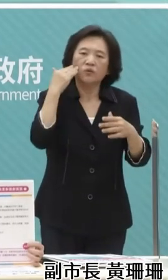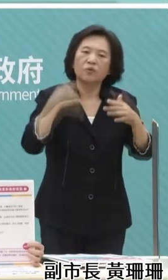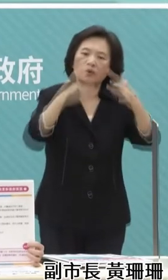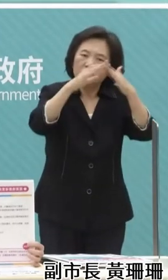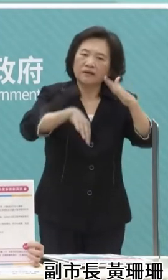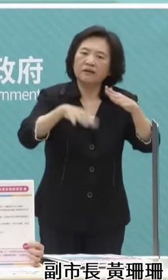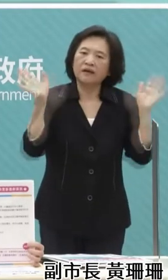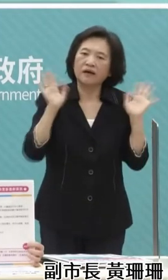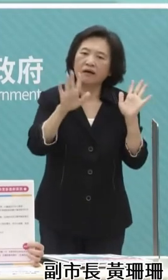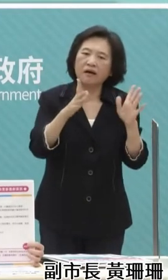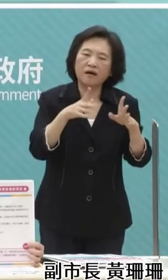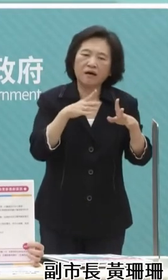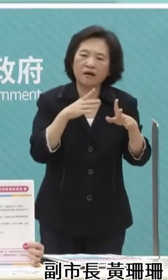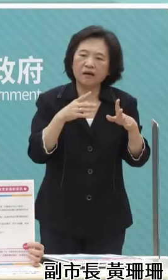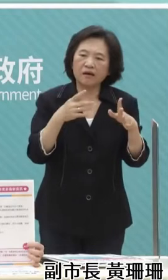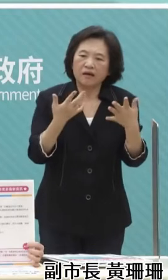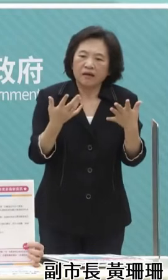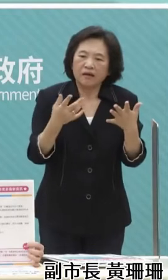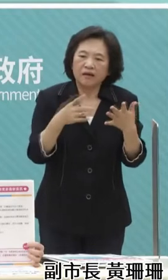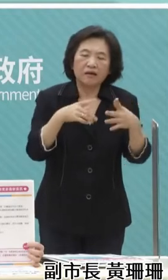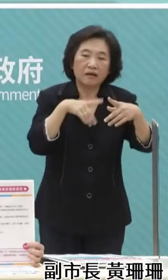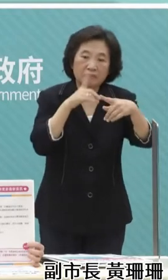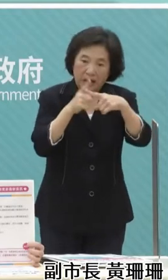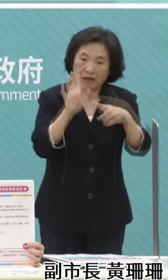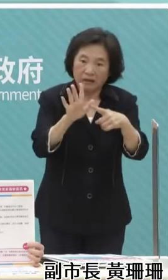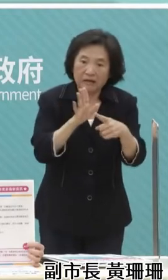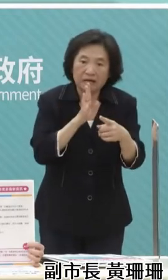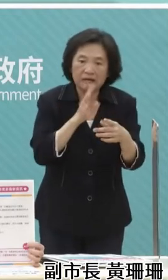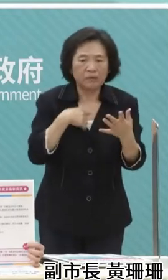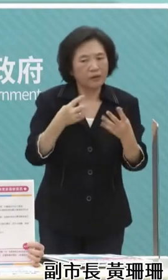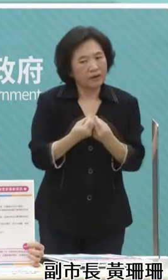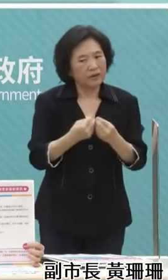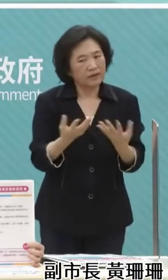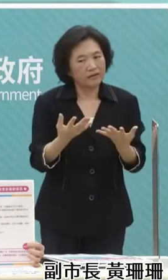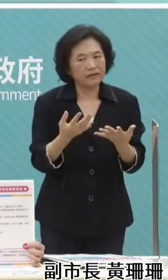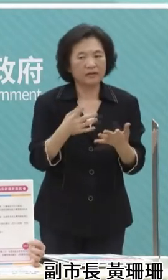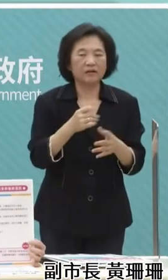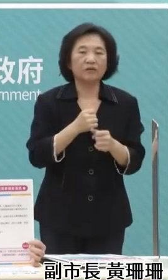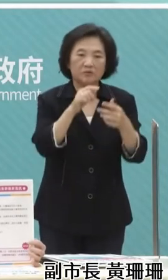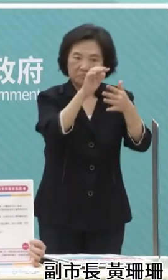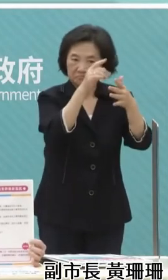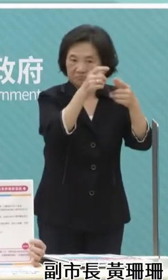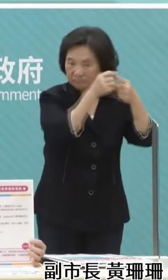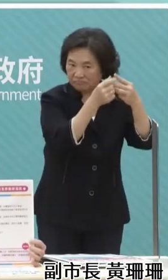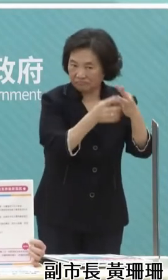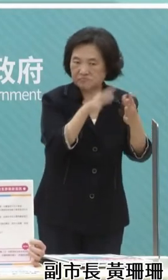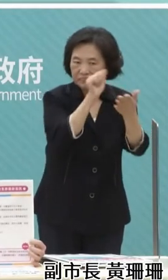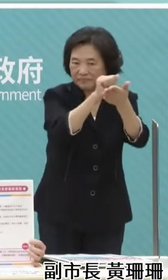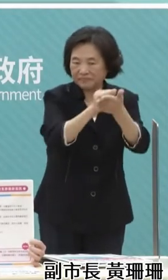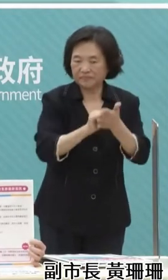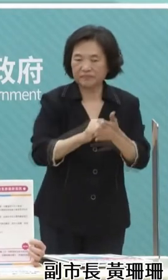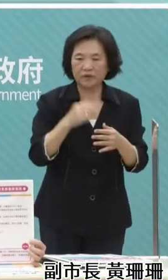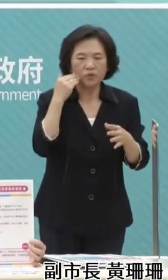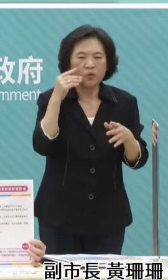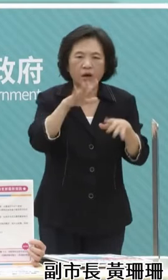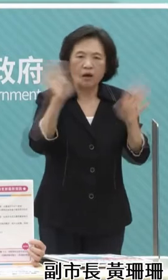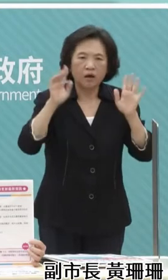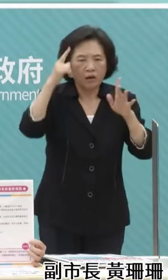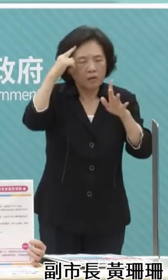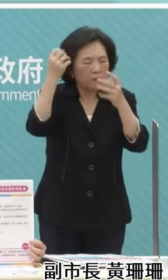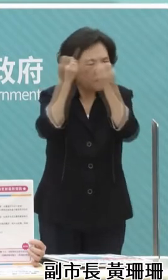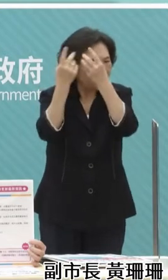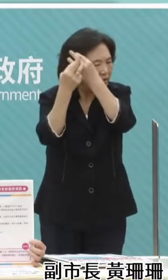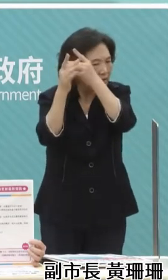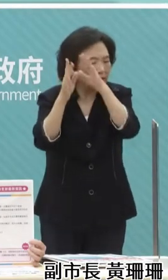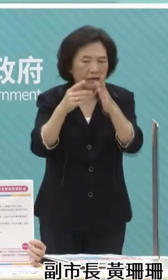确诊要注意什么，那我们这里面就会有蛮详细的资讯，那也会特别提醒，比如说出现儿童脑炎重